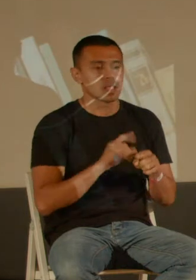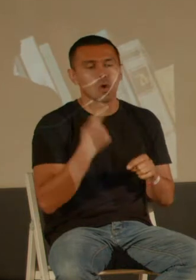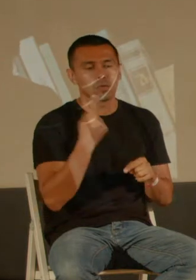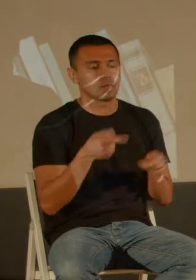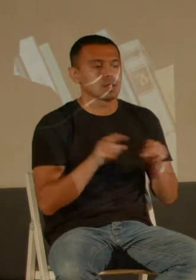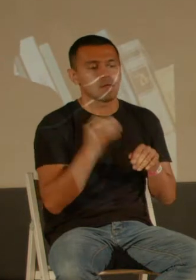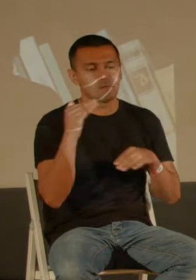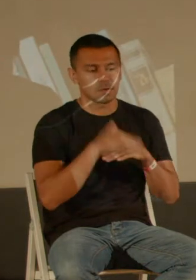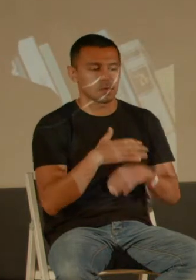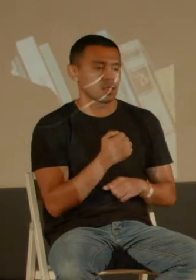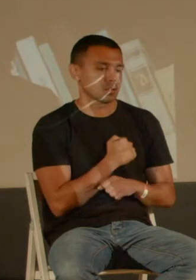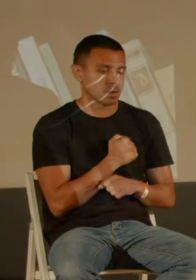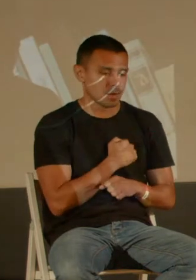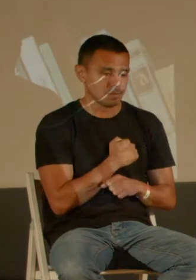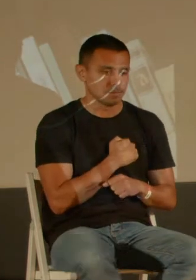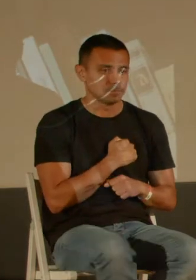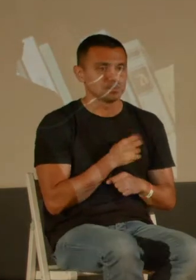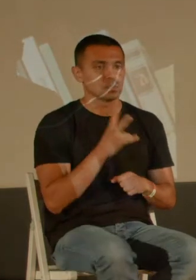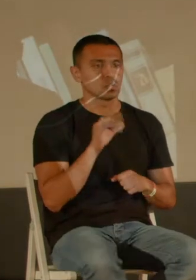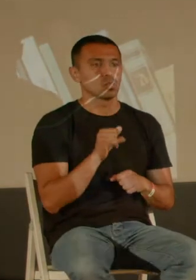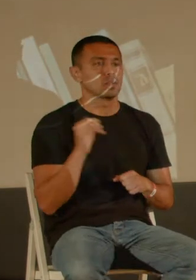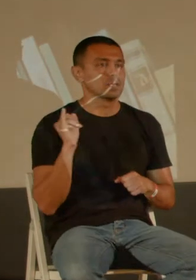один такий вечір, на жаль.